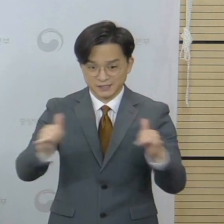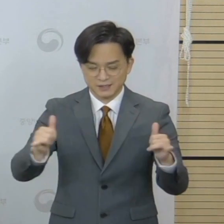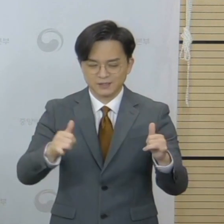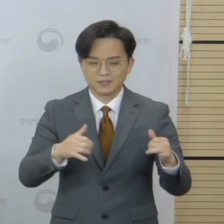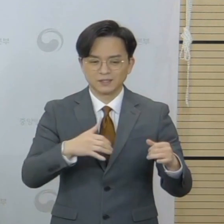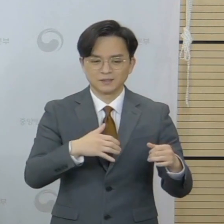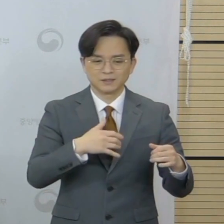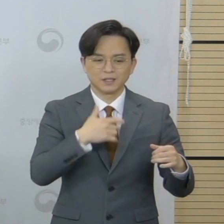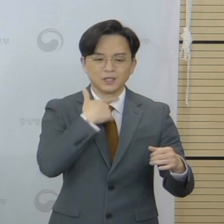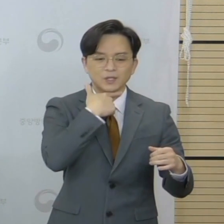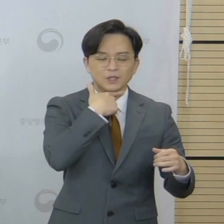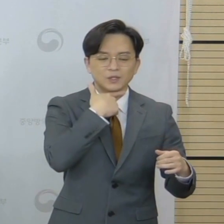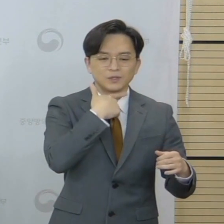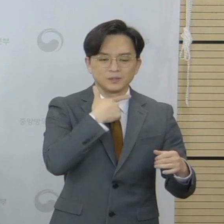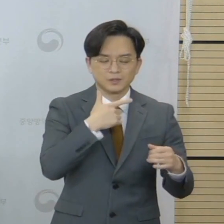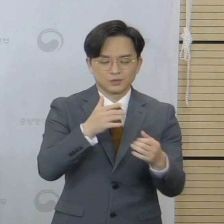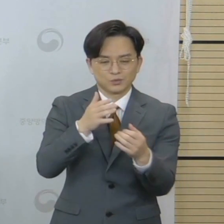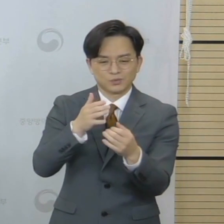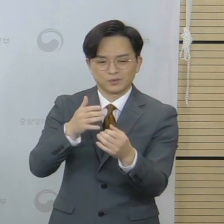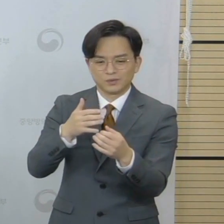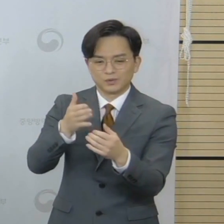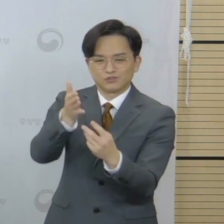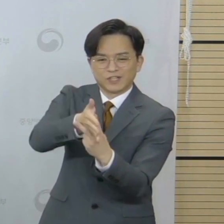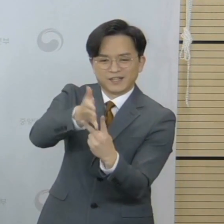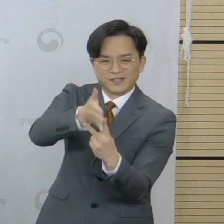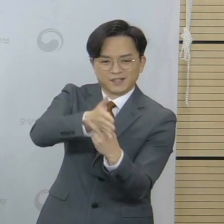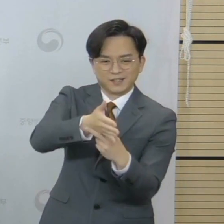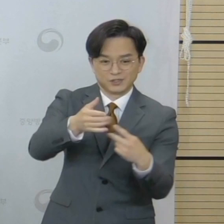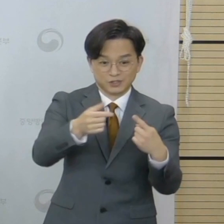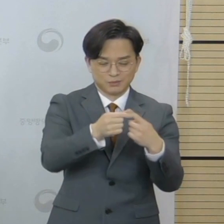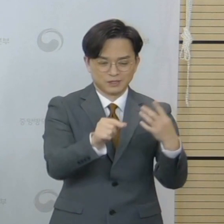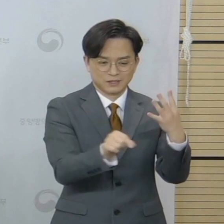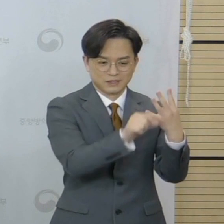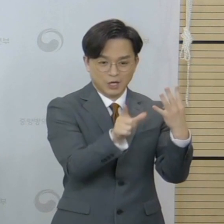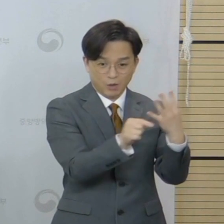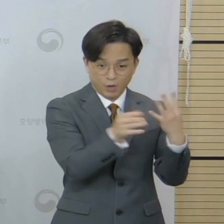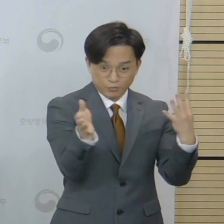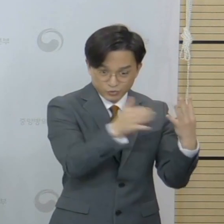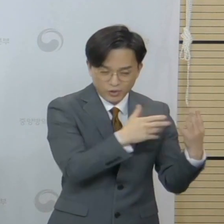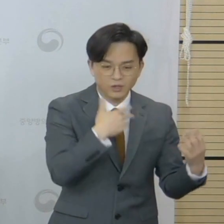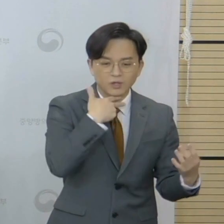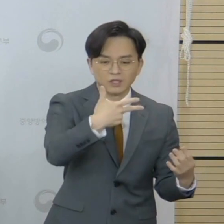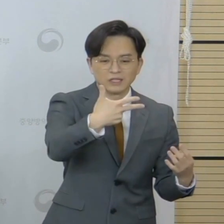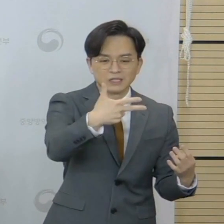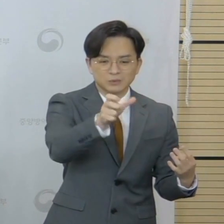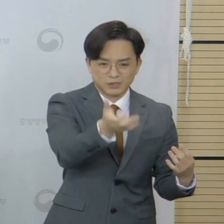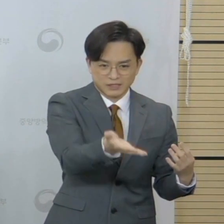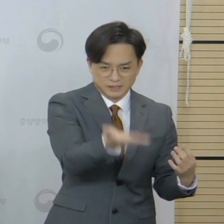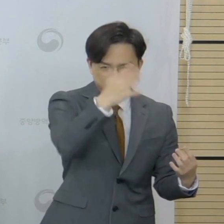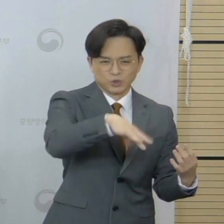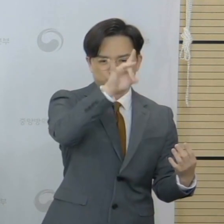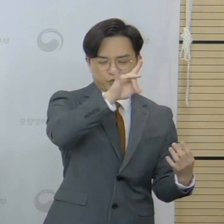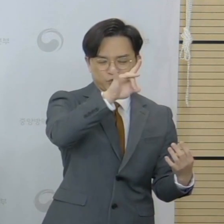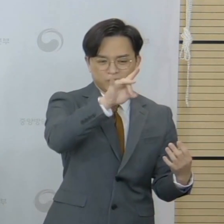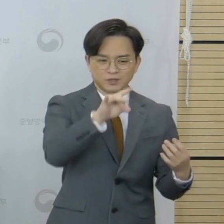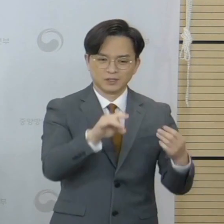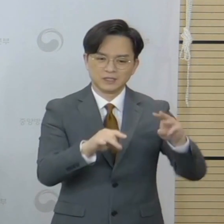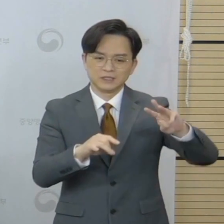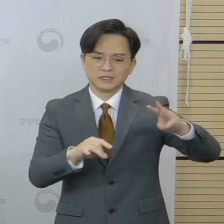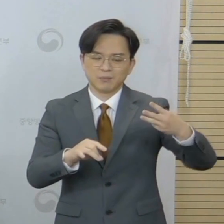따라 2단계로 나눠서 진행할 계획입니다 첫번째 4월 1주 부터는 75세 이상 어르신 약